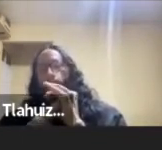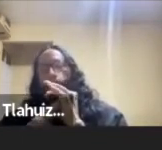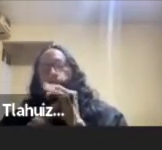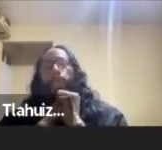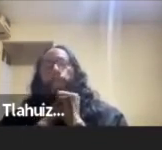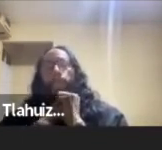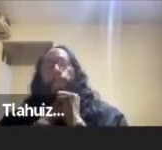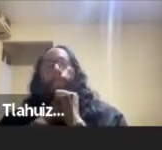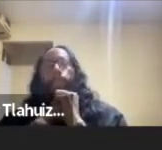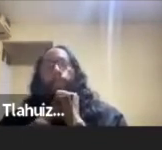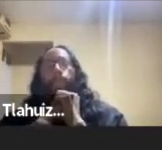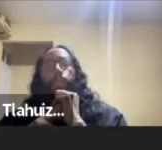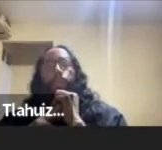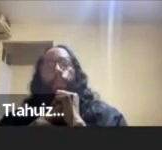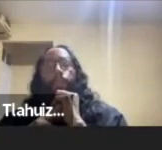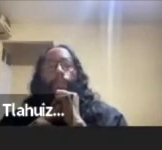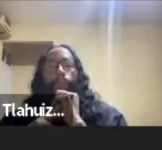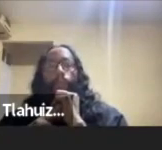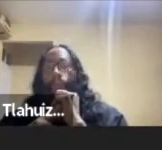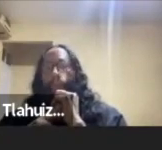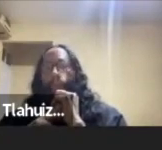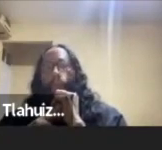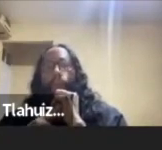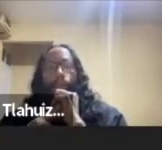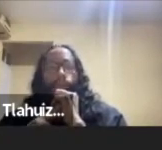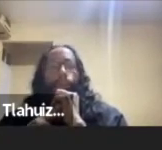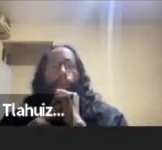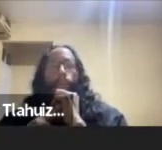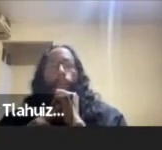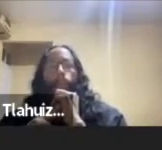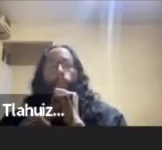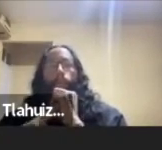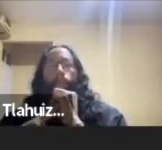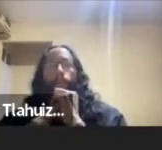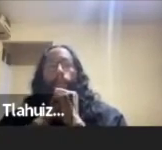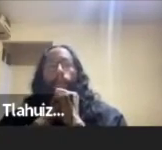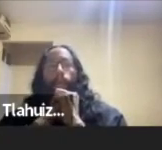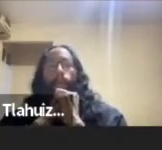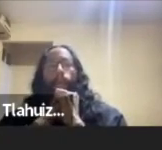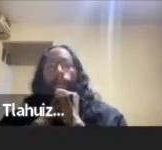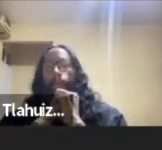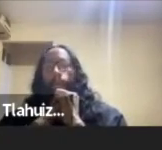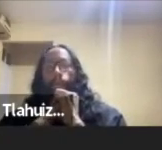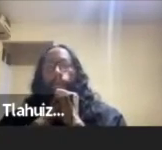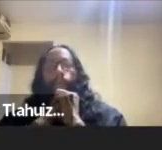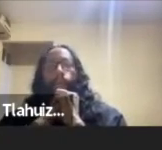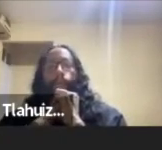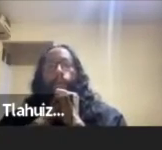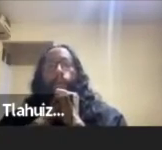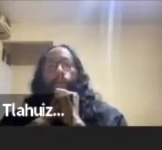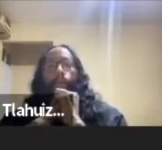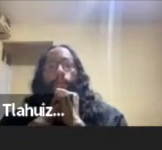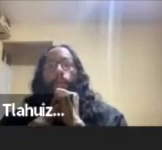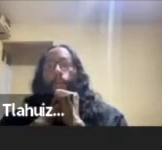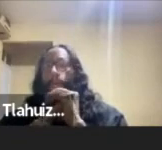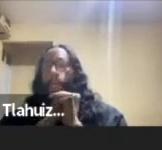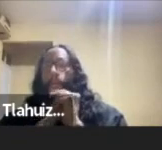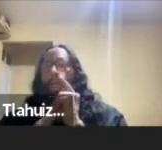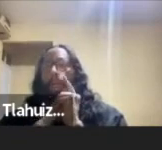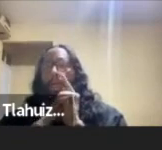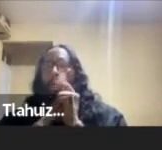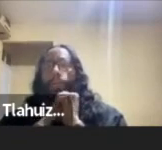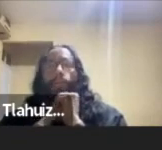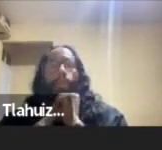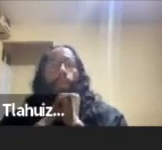está desde 1504, nos muestra un hombre con ciertas características, desnudo,